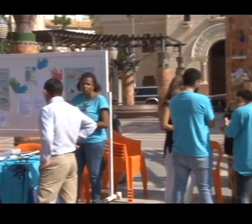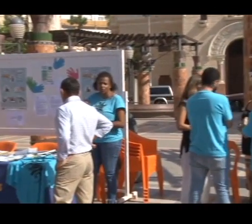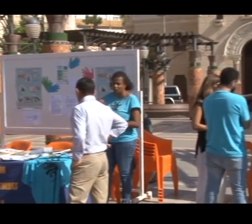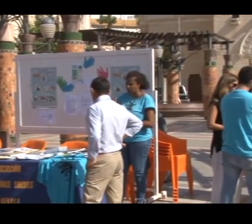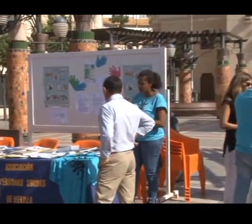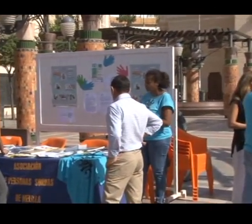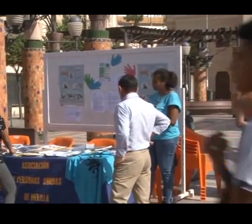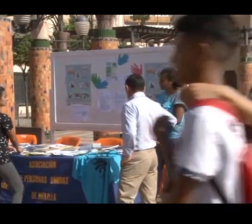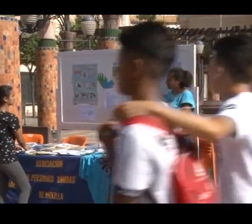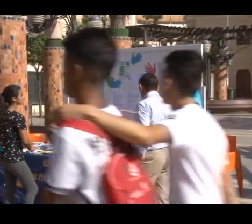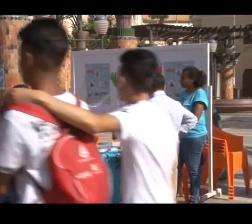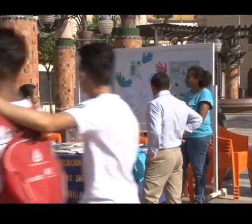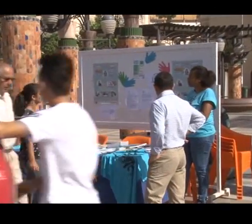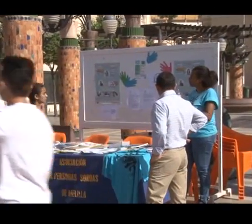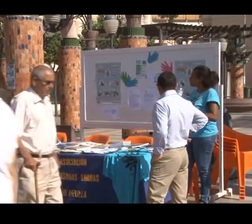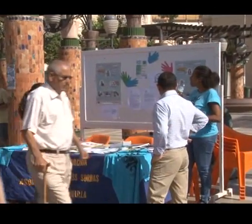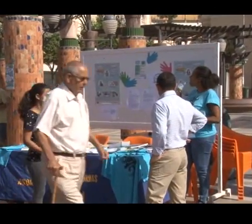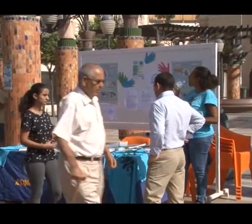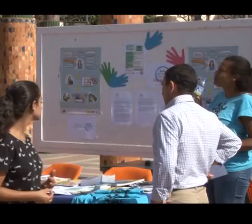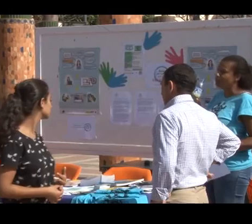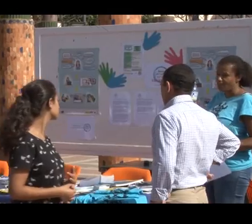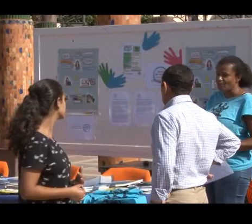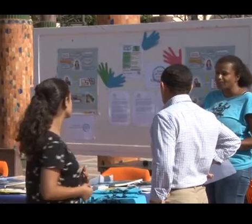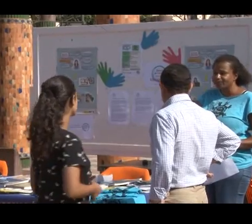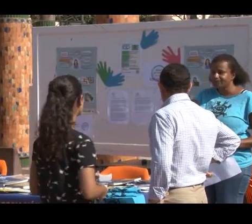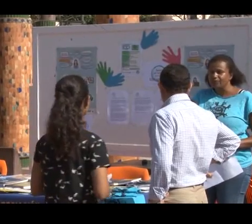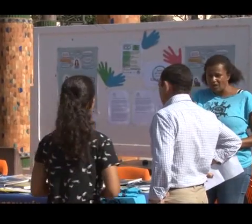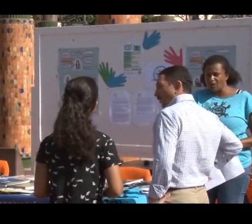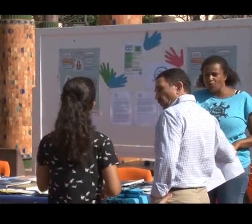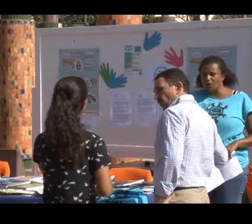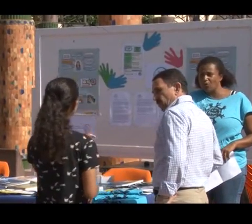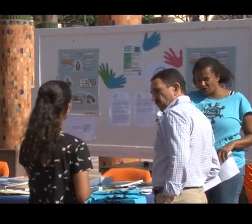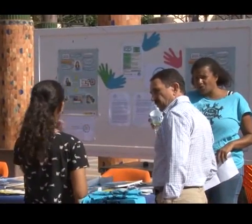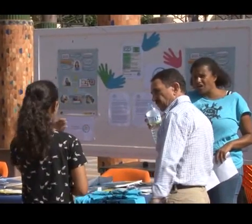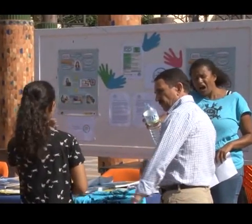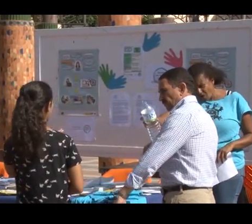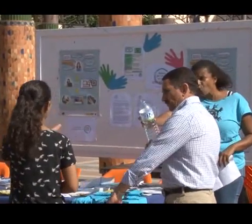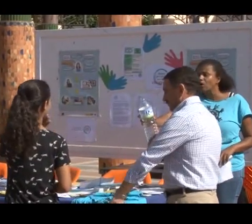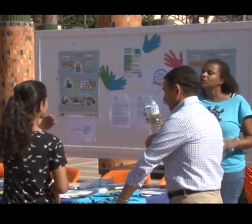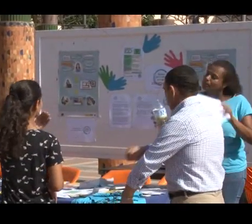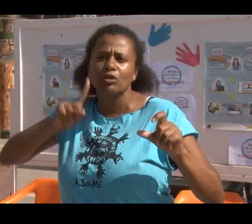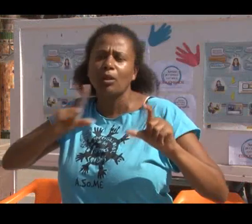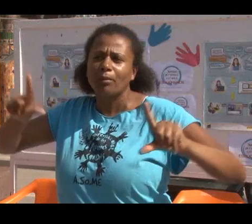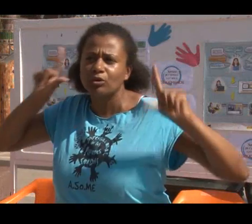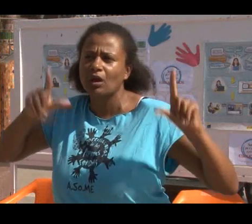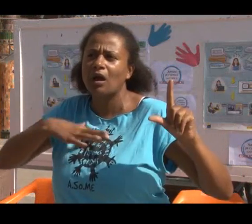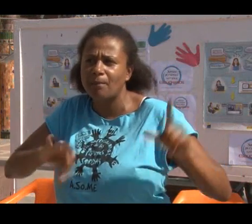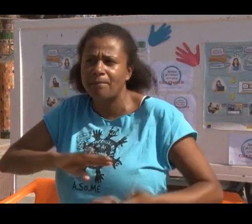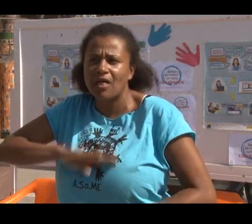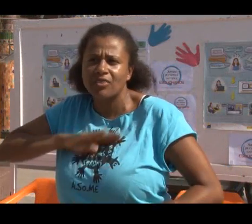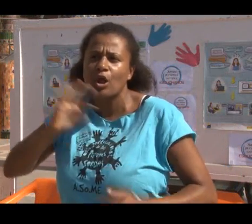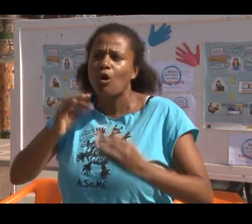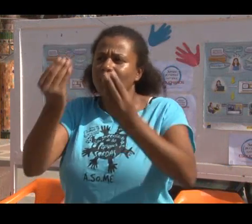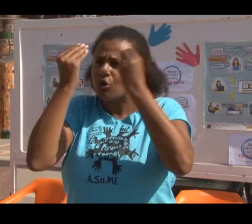cualquiera que quisiese podría obtener información del colectivo la asociación cursos de lenguaje de signos o incluso algunas publicaciones que tratan el